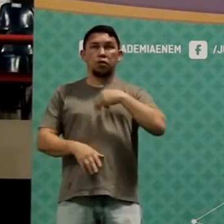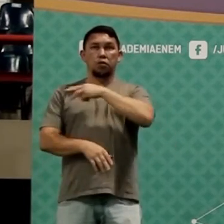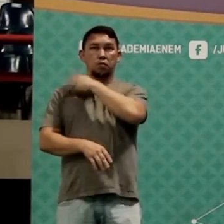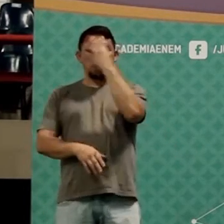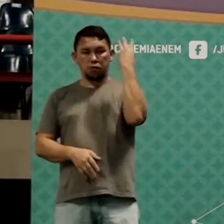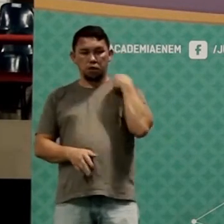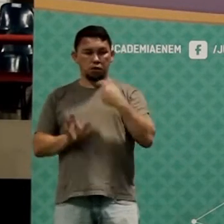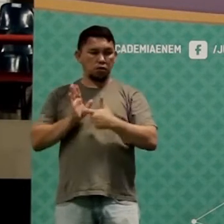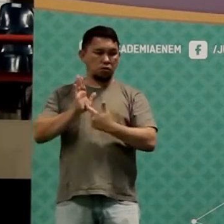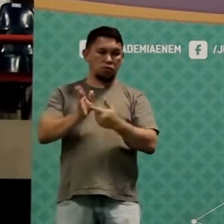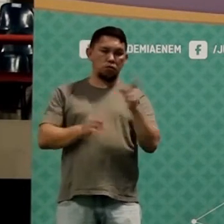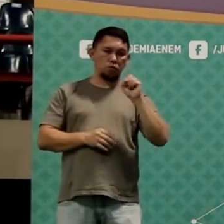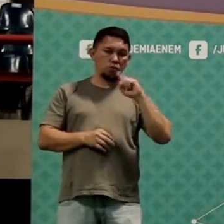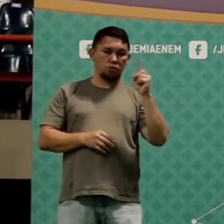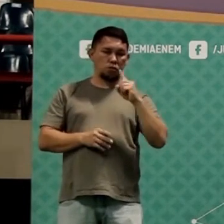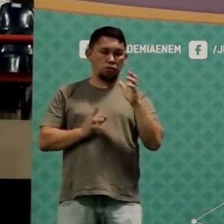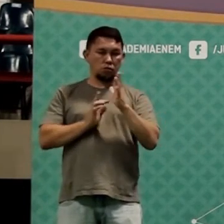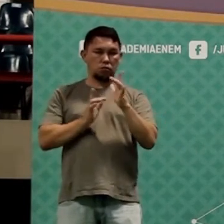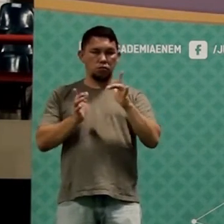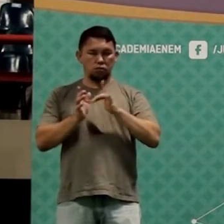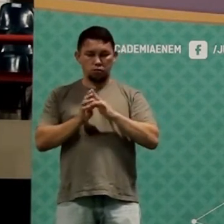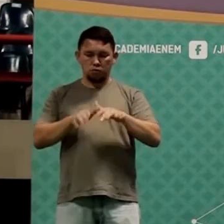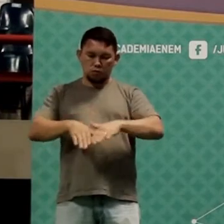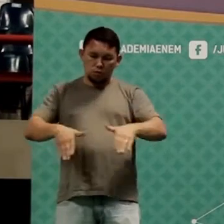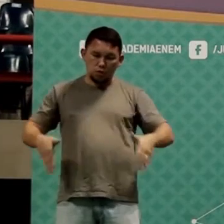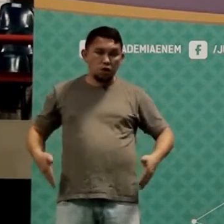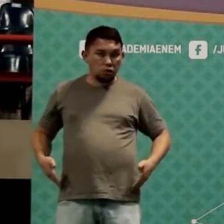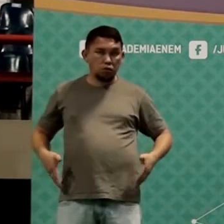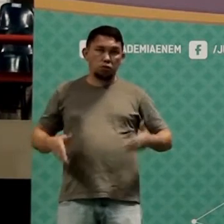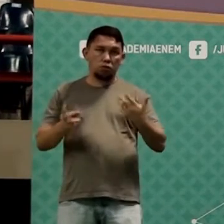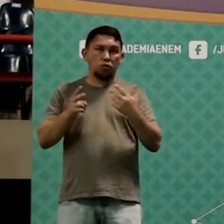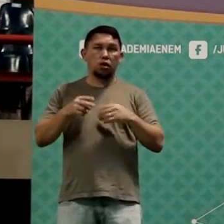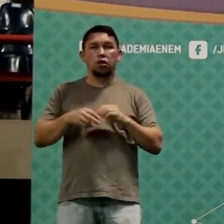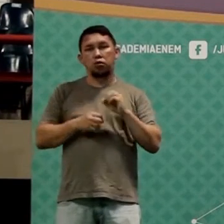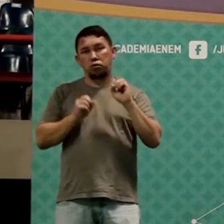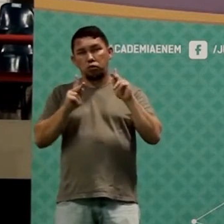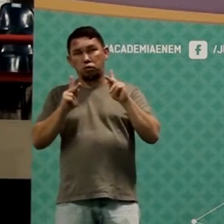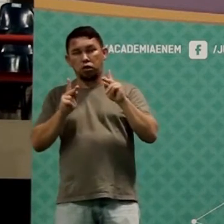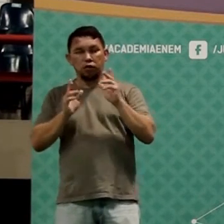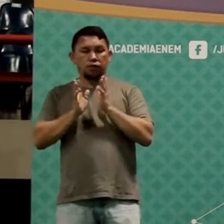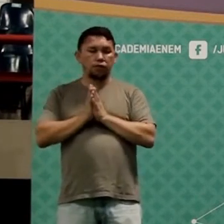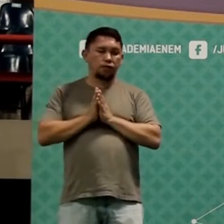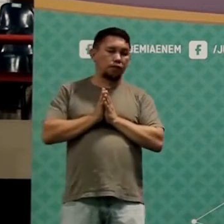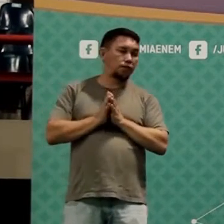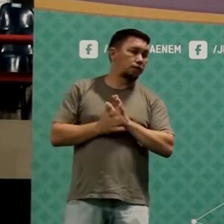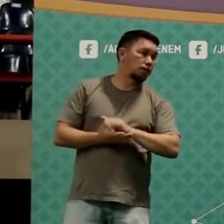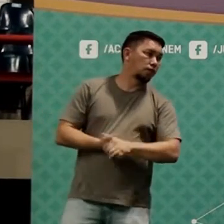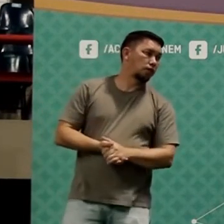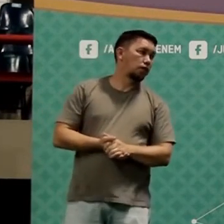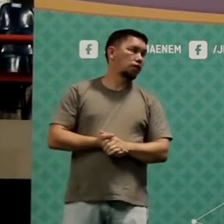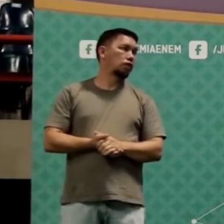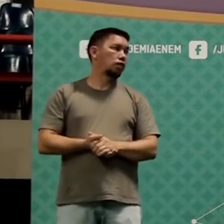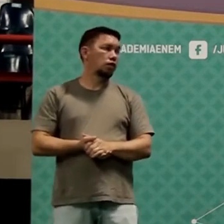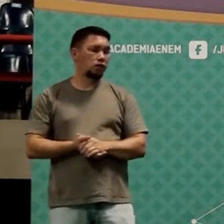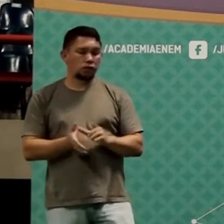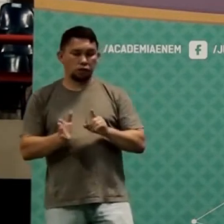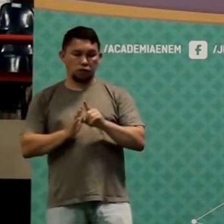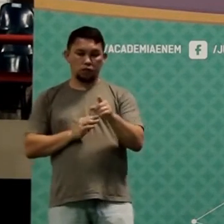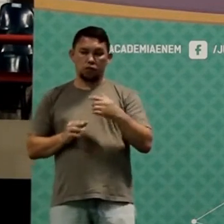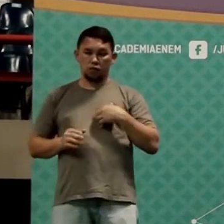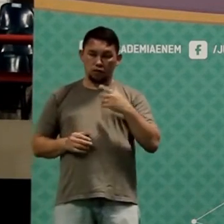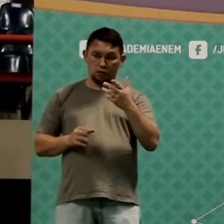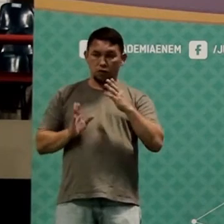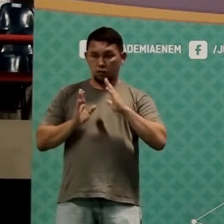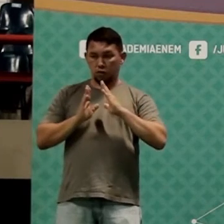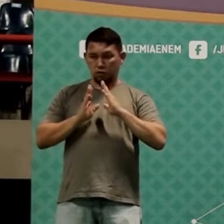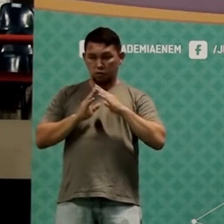não aparece. Jesus é coberto. Tá certo? A igreja protestante é a